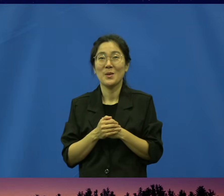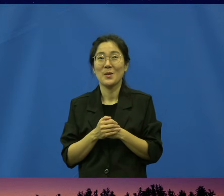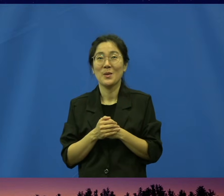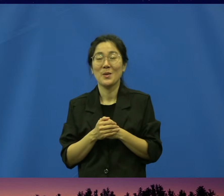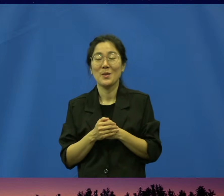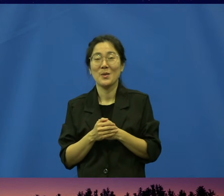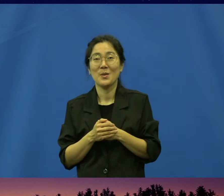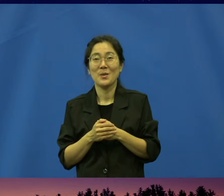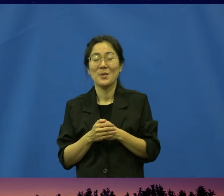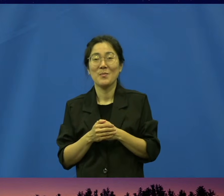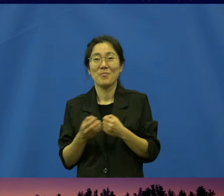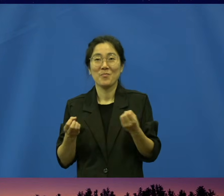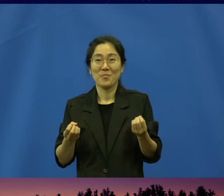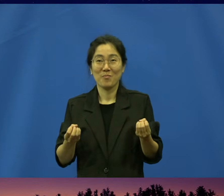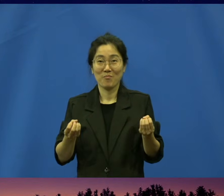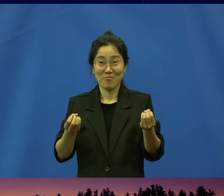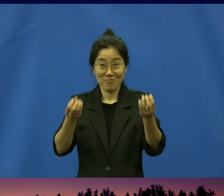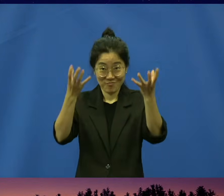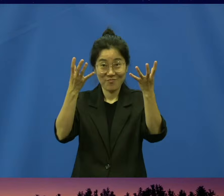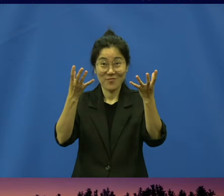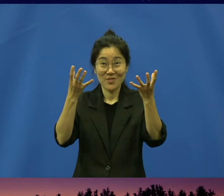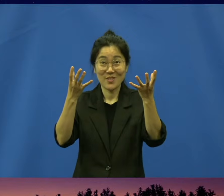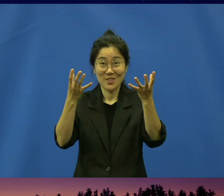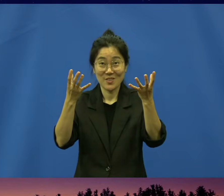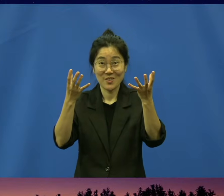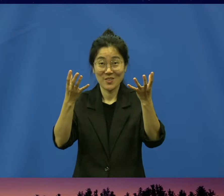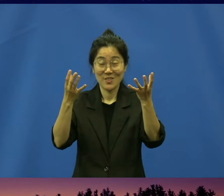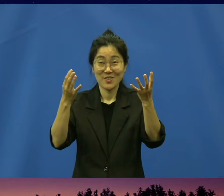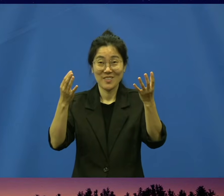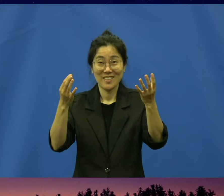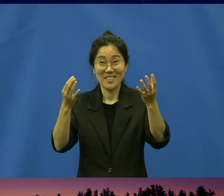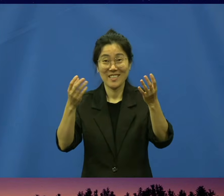관료들이 다 여러분들이 지금 영부인이시고 수상이시고 대통령이 앉아